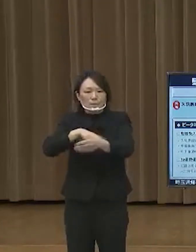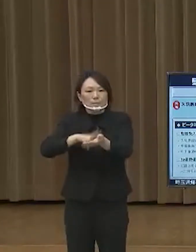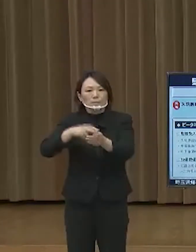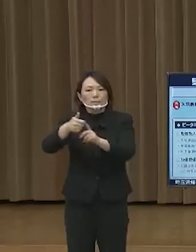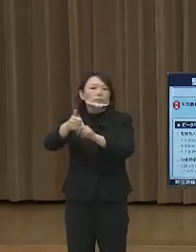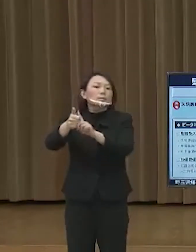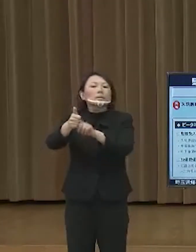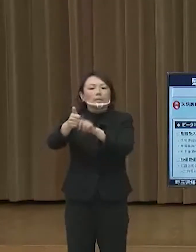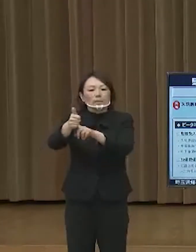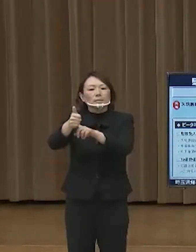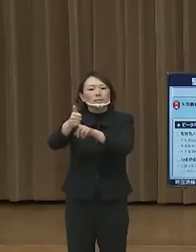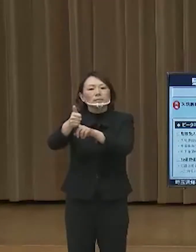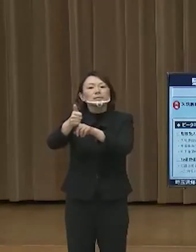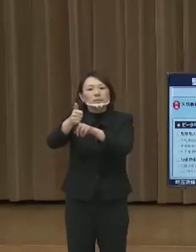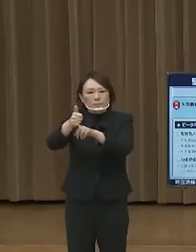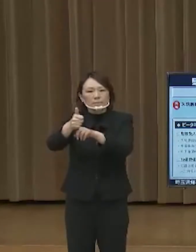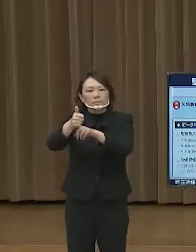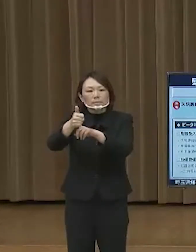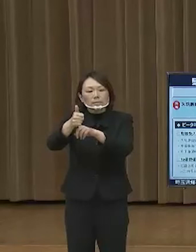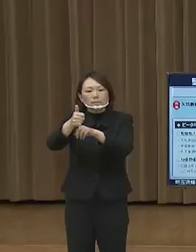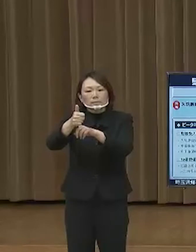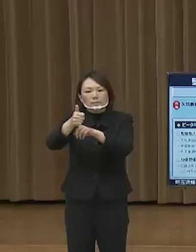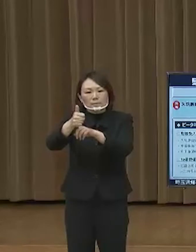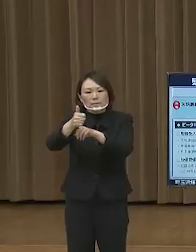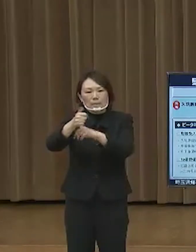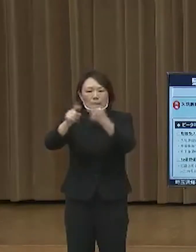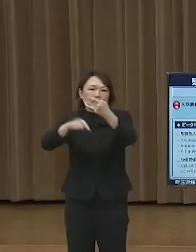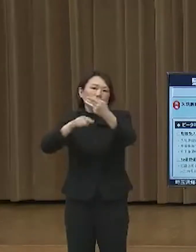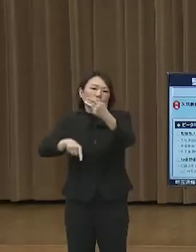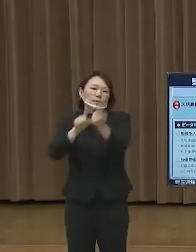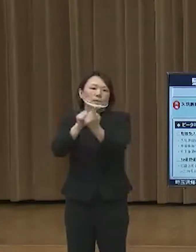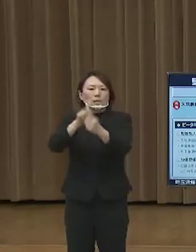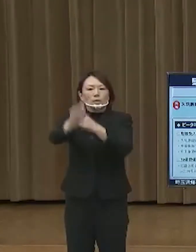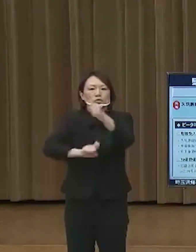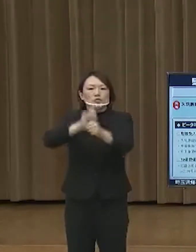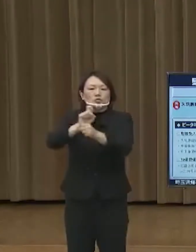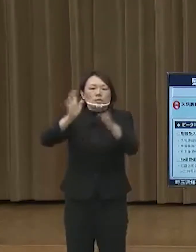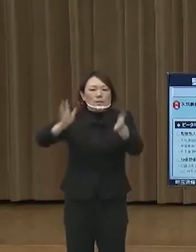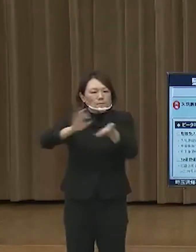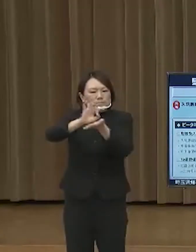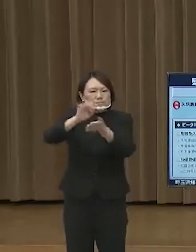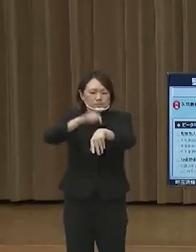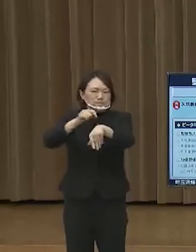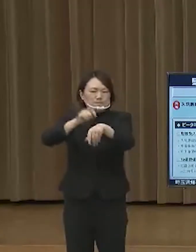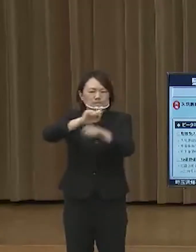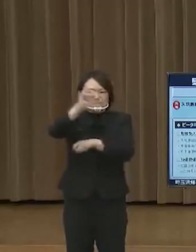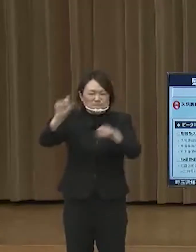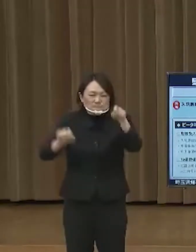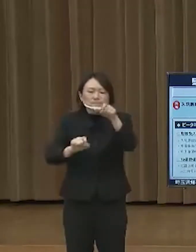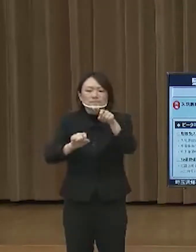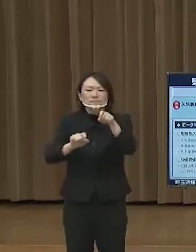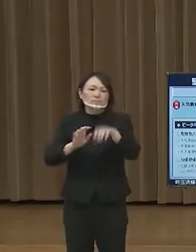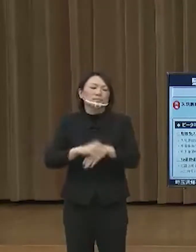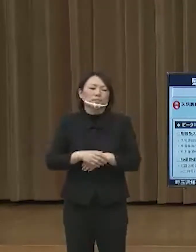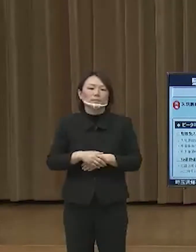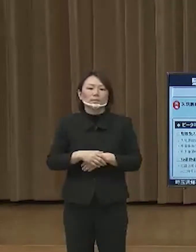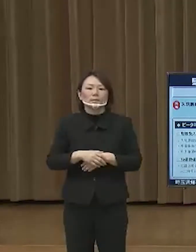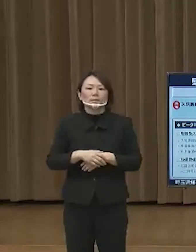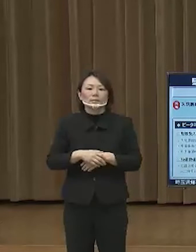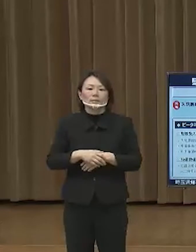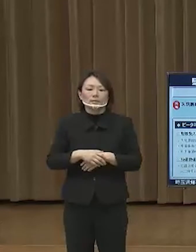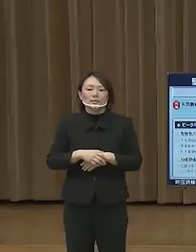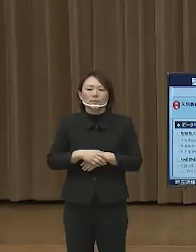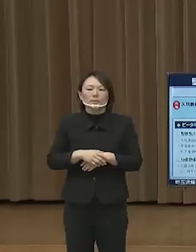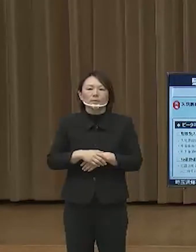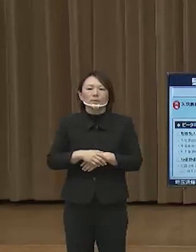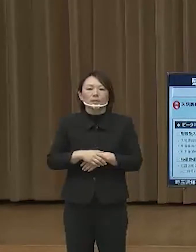はり10年計画になるということはもうご存知の通りでありますので、順増でそこを賄うというのはもちろんゼロとは言いませんけ